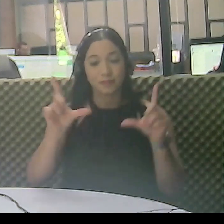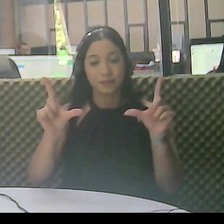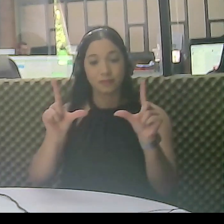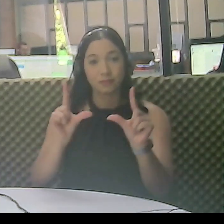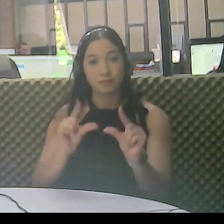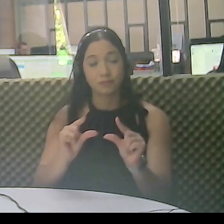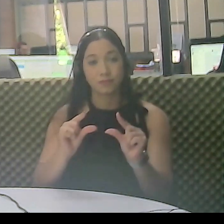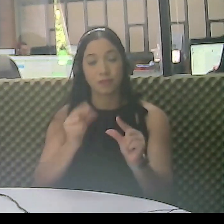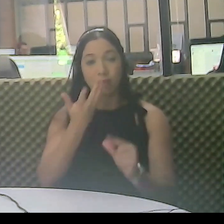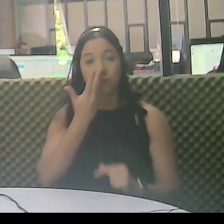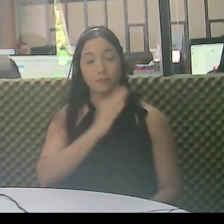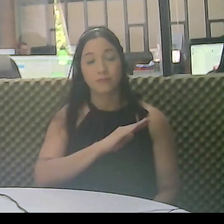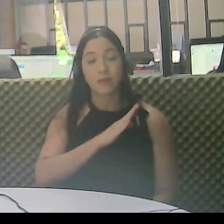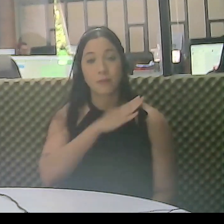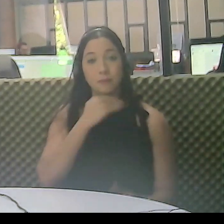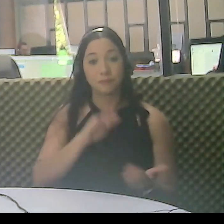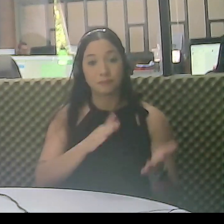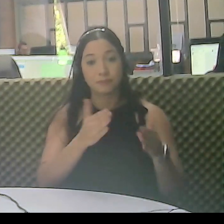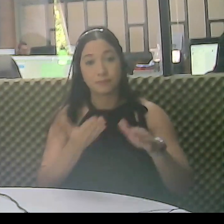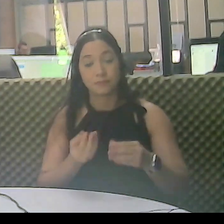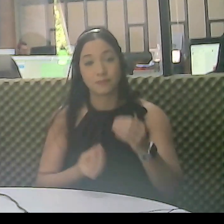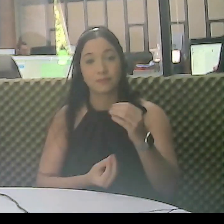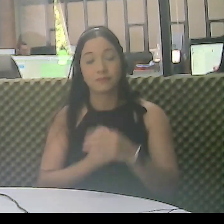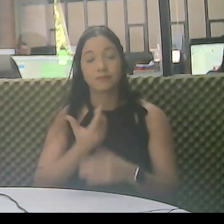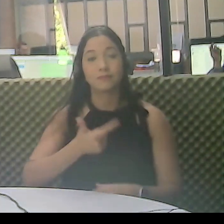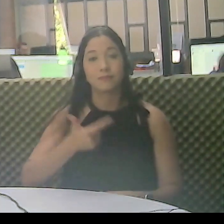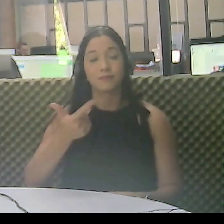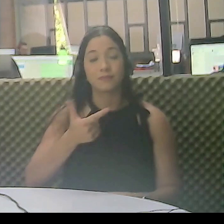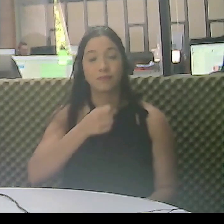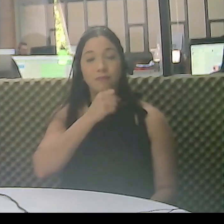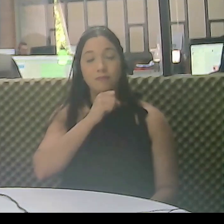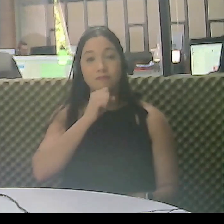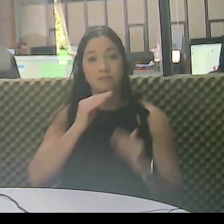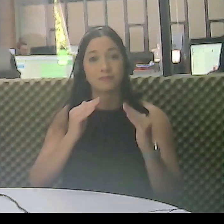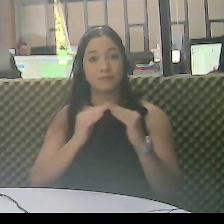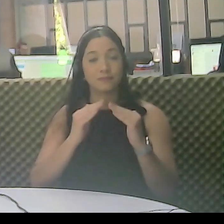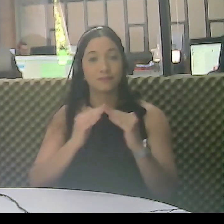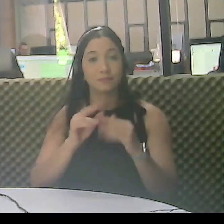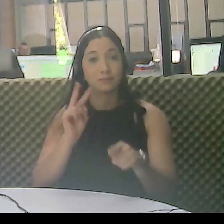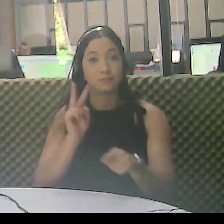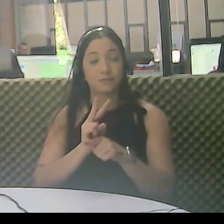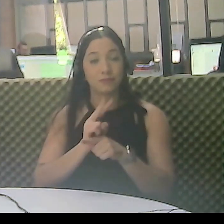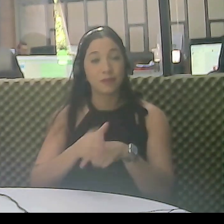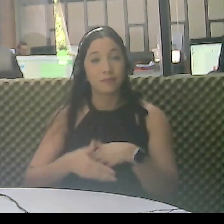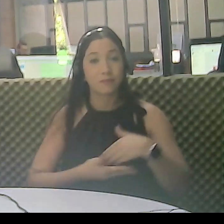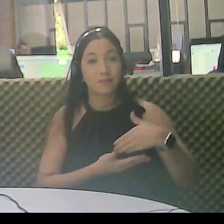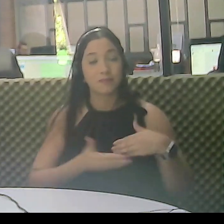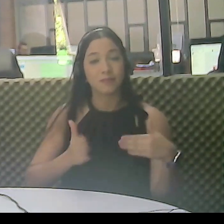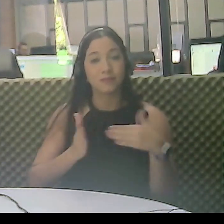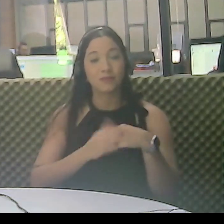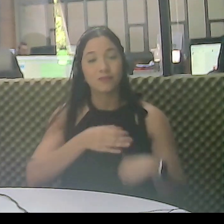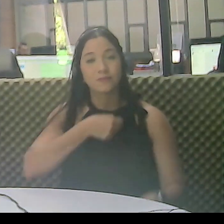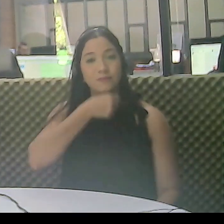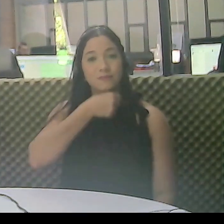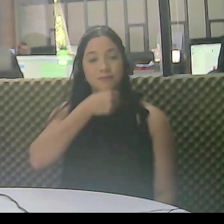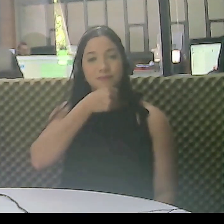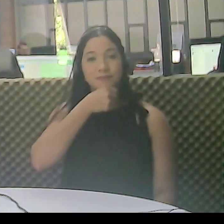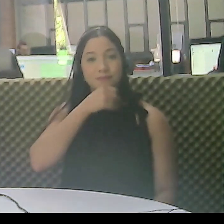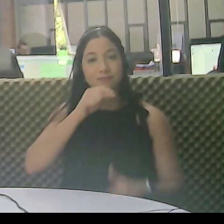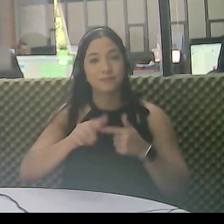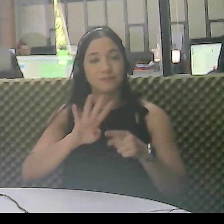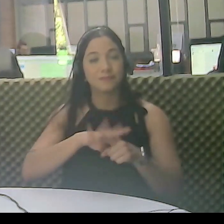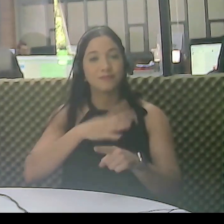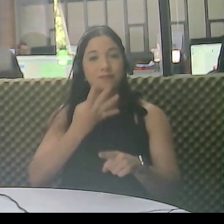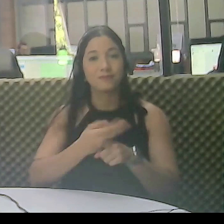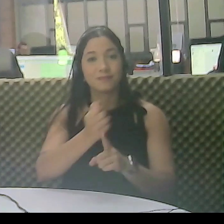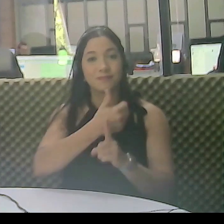a mortalidade infantil e criar o segundo condomínio do idoso. Cuidando do neném ao vovô. Para fazer mais